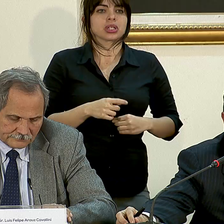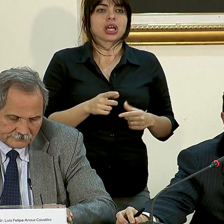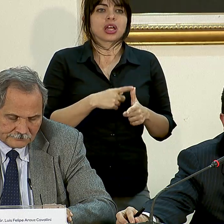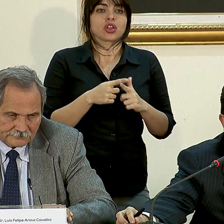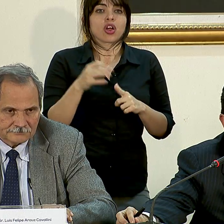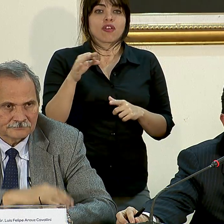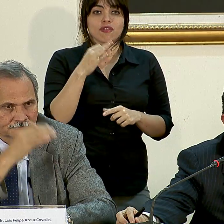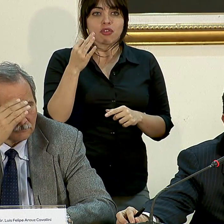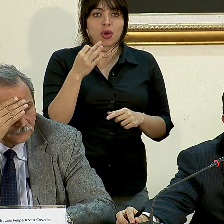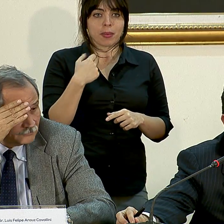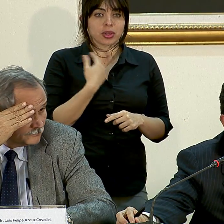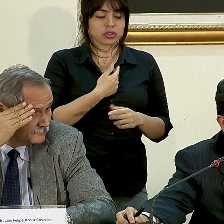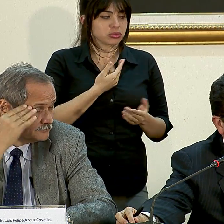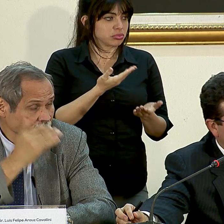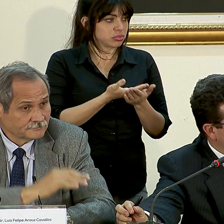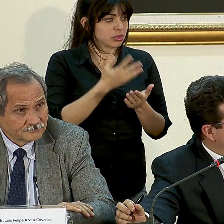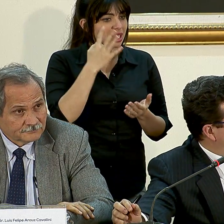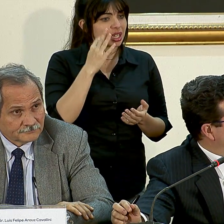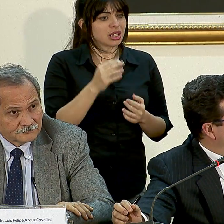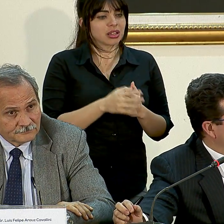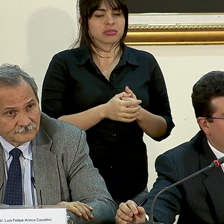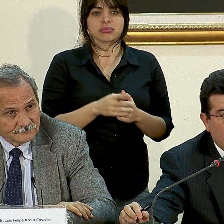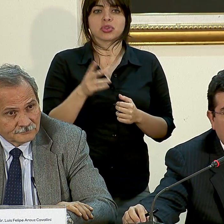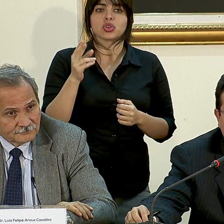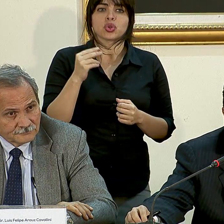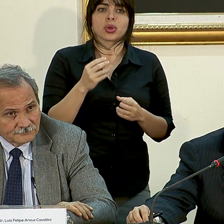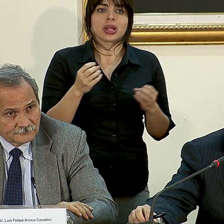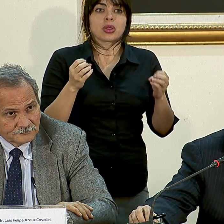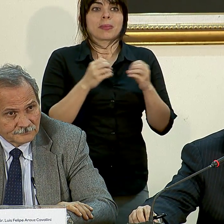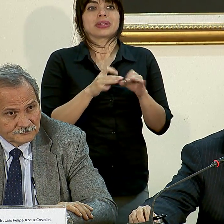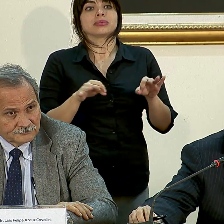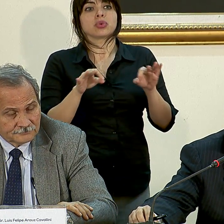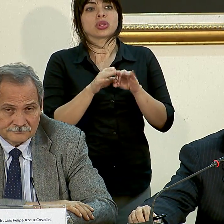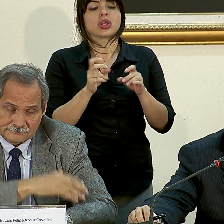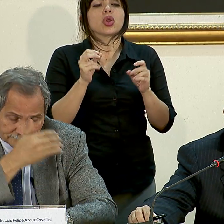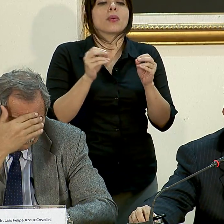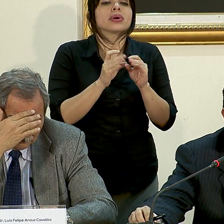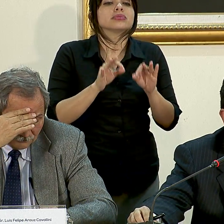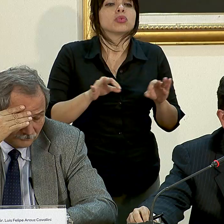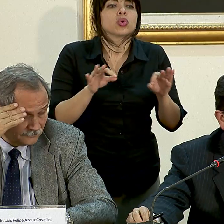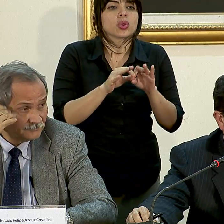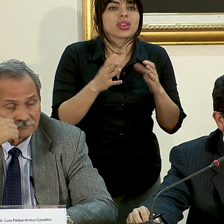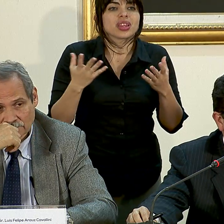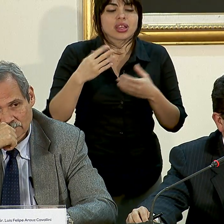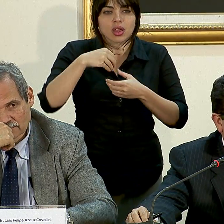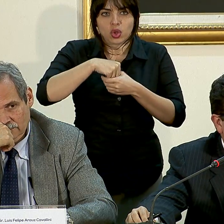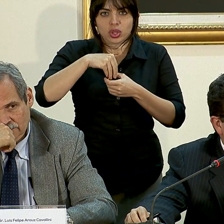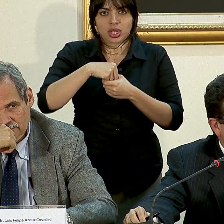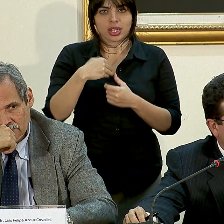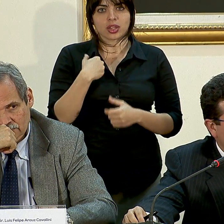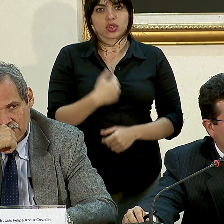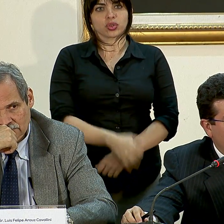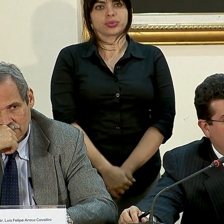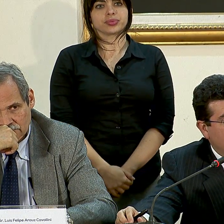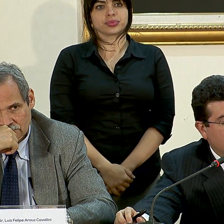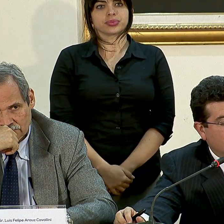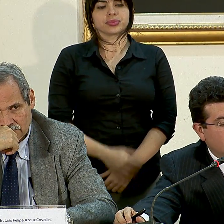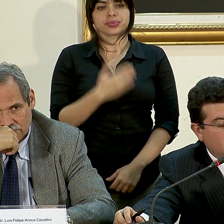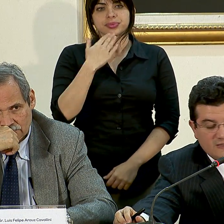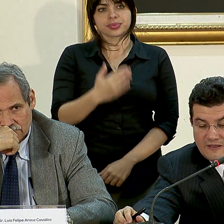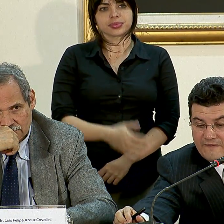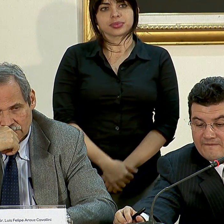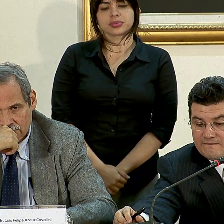la forma en que se lo presentemos creo que no es lo más relevante, sino lo más relevante es el contenido.